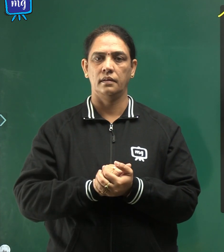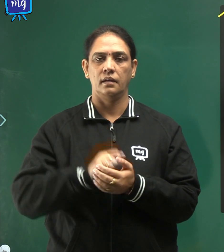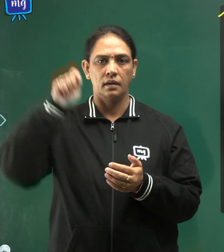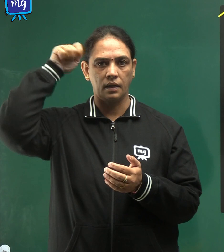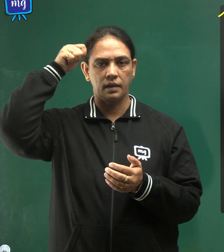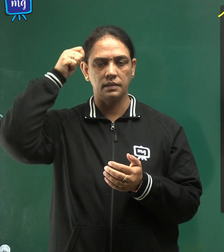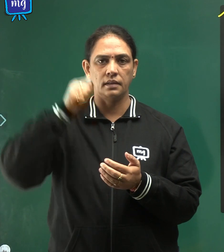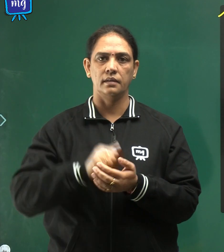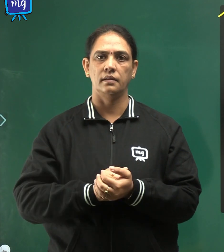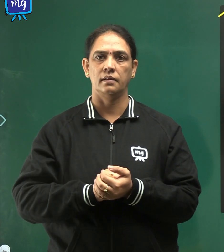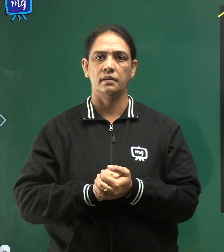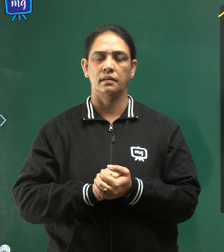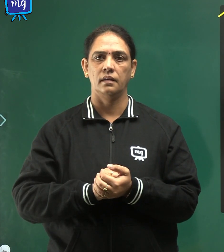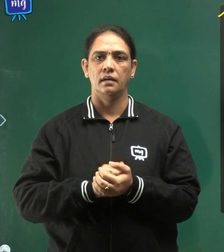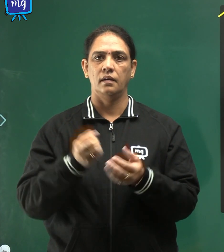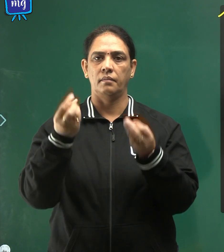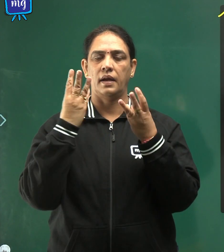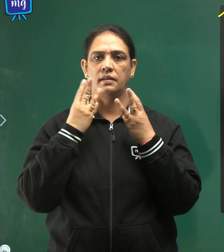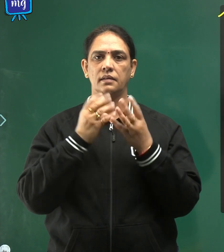अंग्रेजी, गणित,